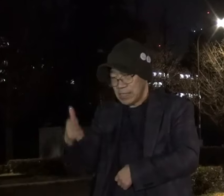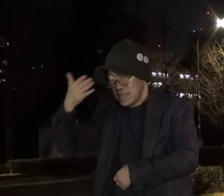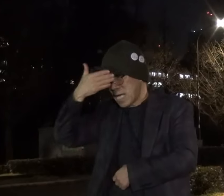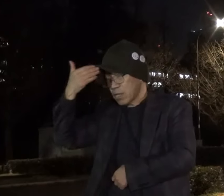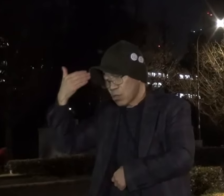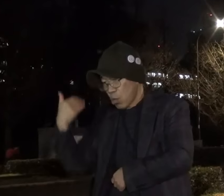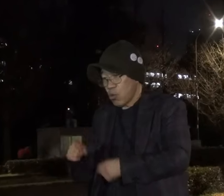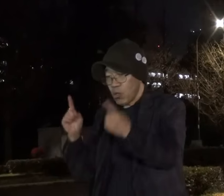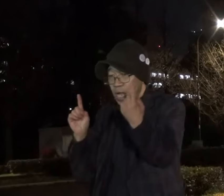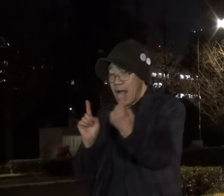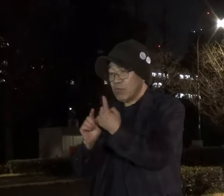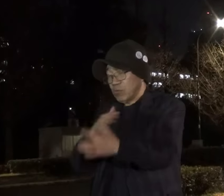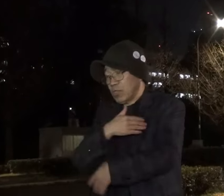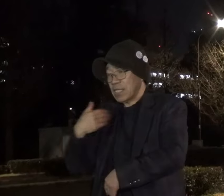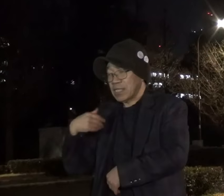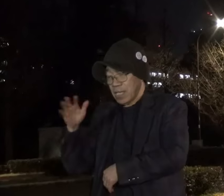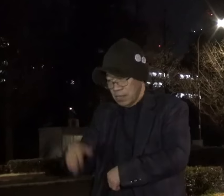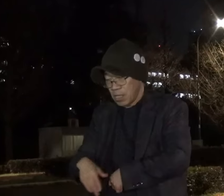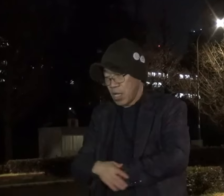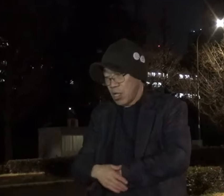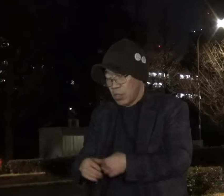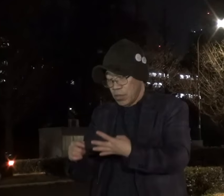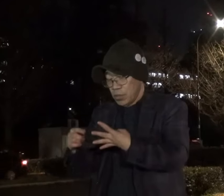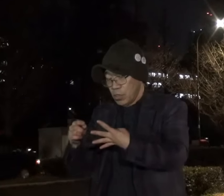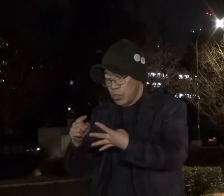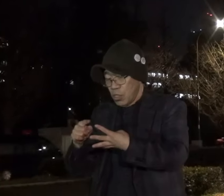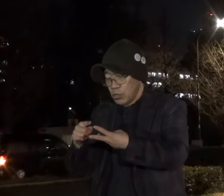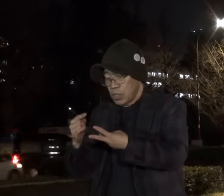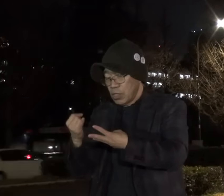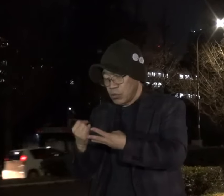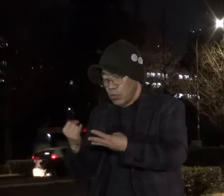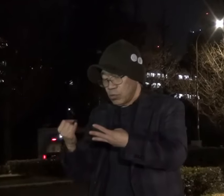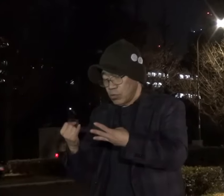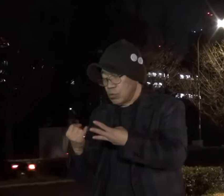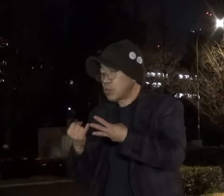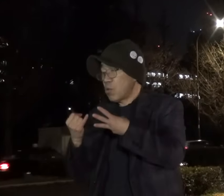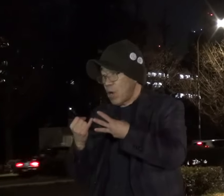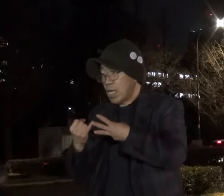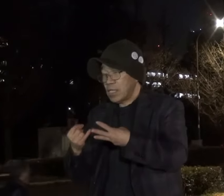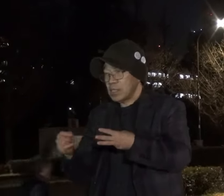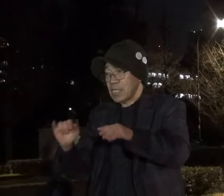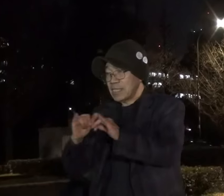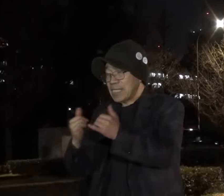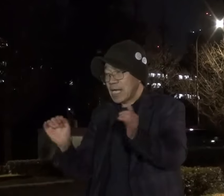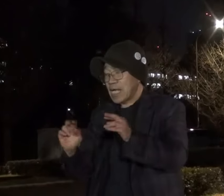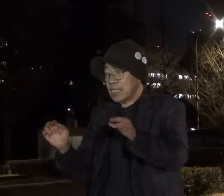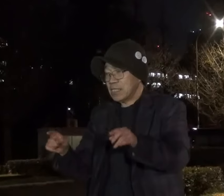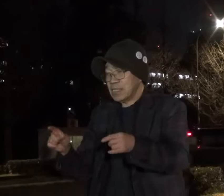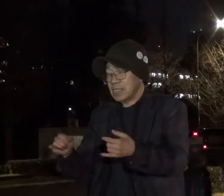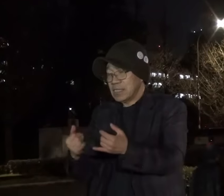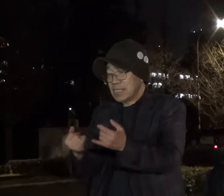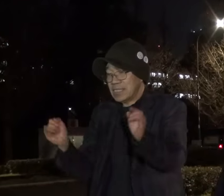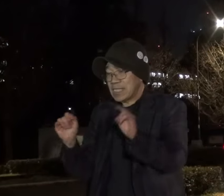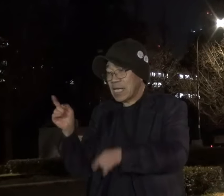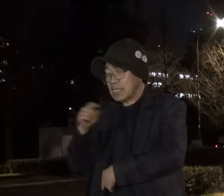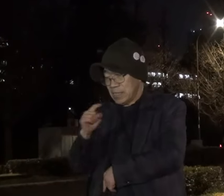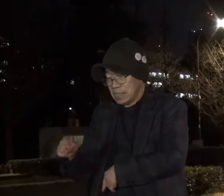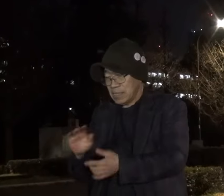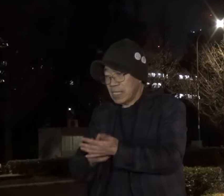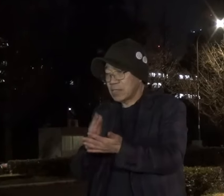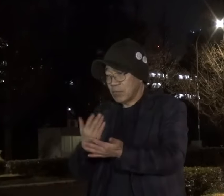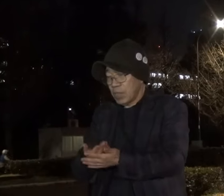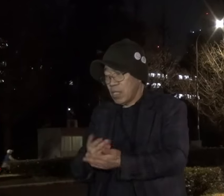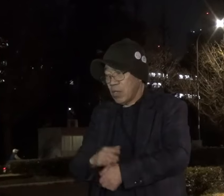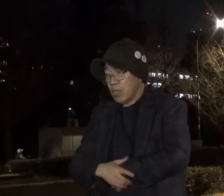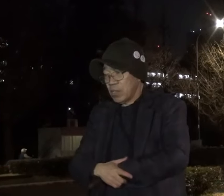った2011年の春、長女と次女は社会人になりました。長女は自宅通勤の予定だったので、急遽